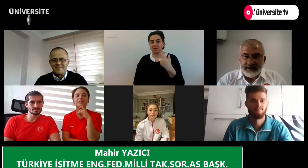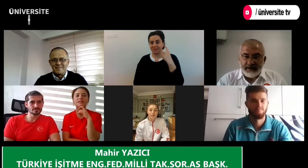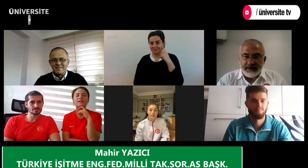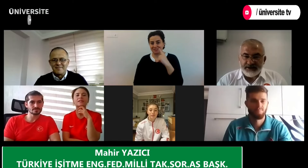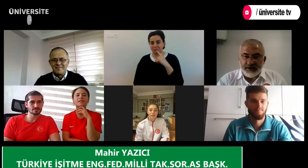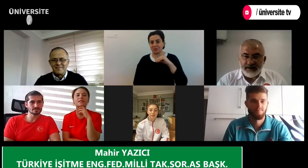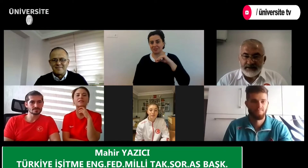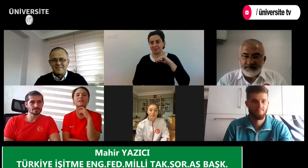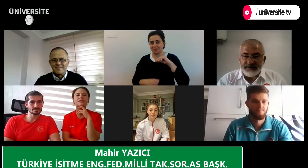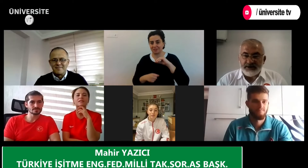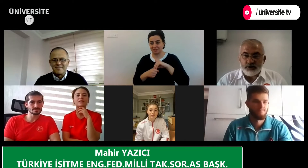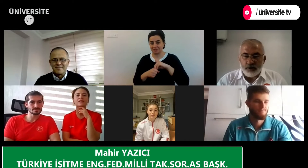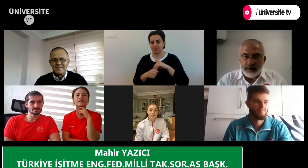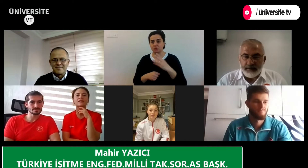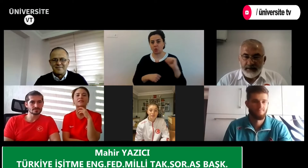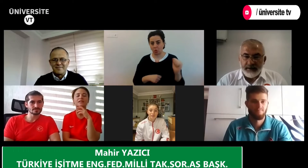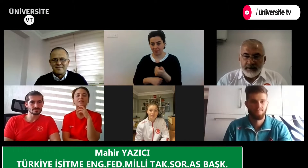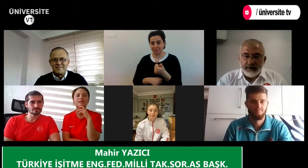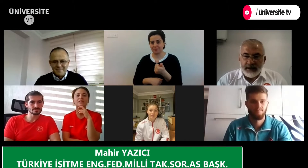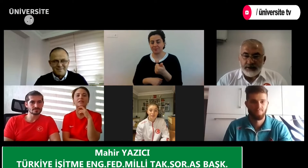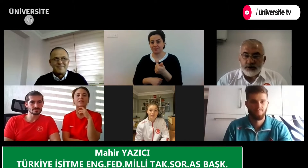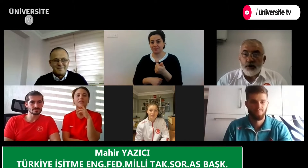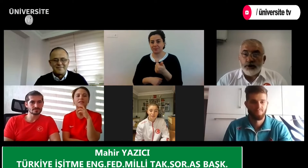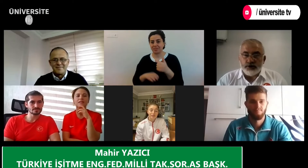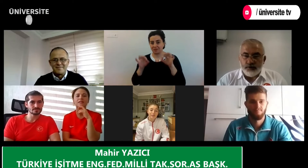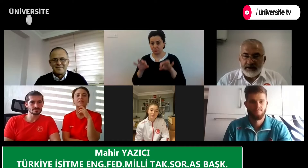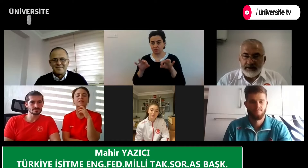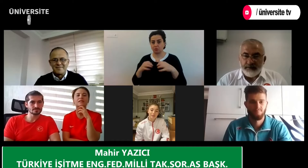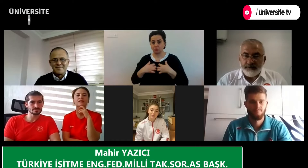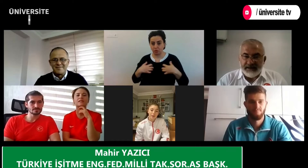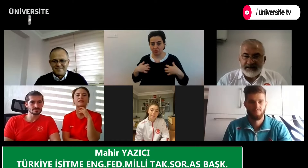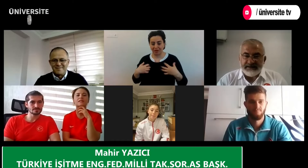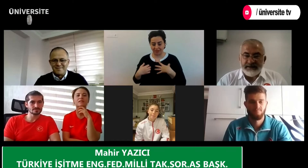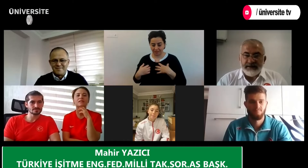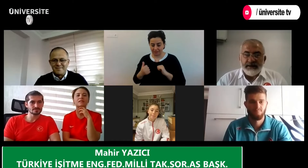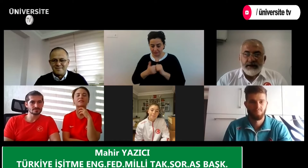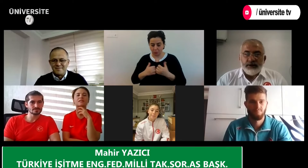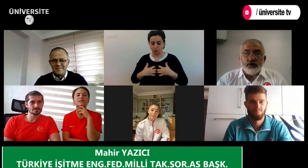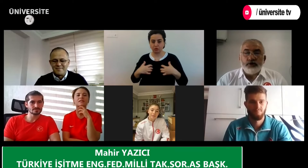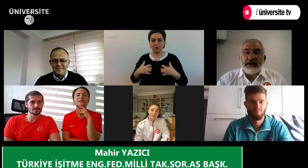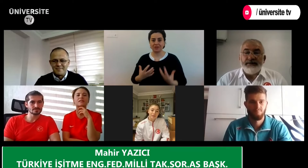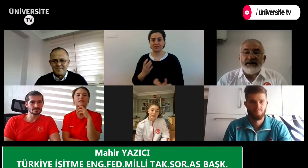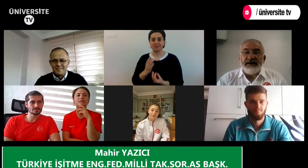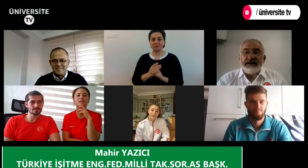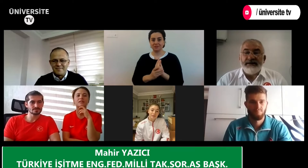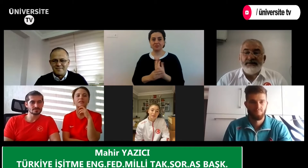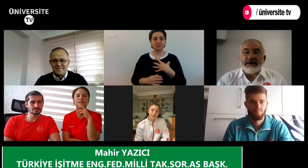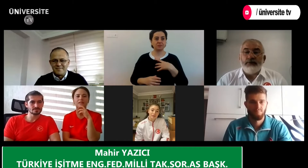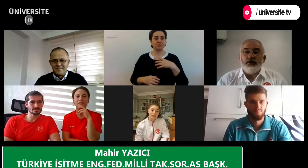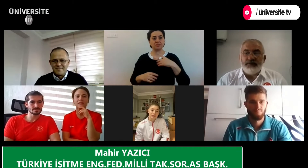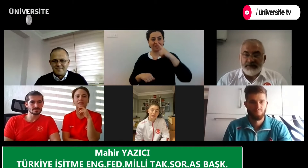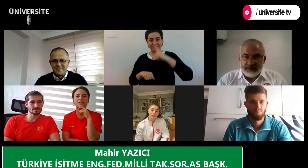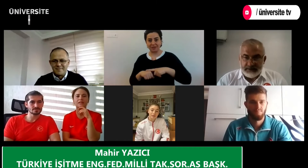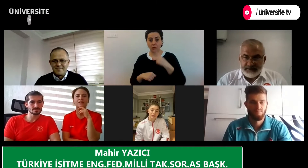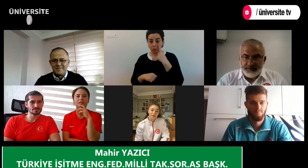işitme engelliler camiasında bizim için çok önemli. Yani şu özgüveni biz çocuklarımıza verdiğimiz anda